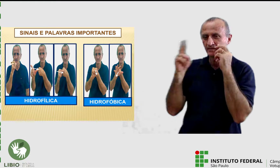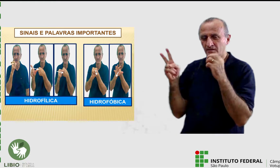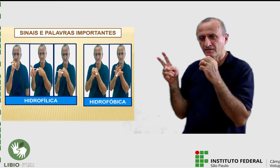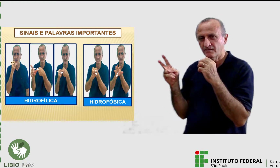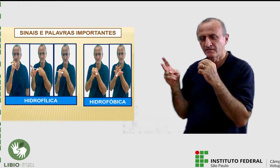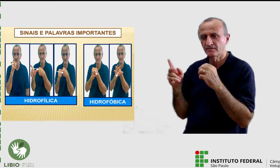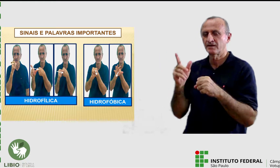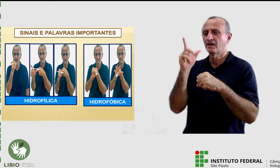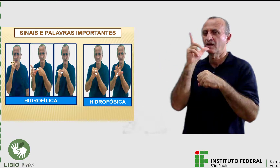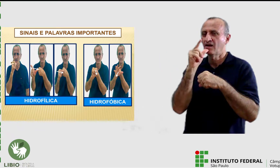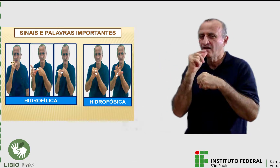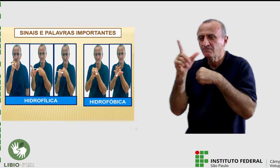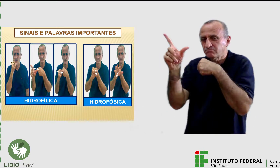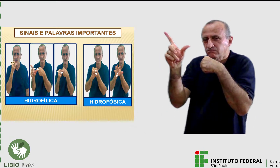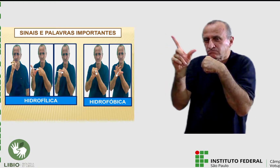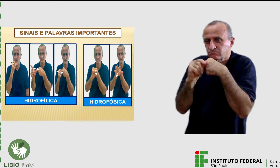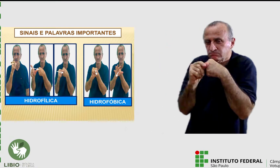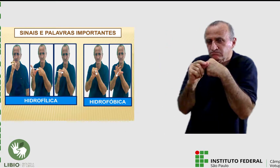Veja o sinal, hidrofílica,